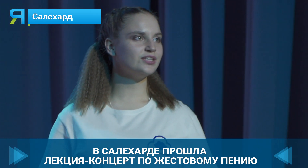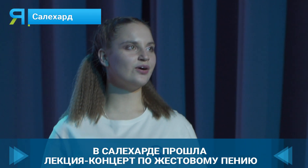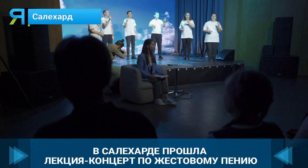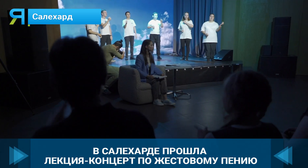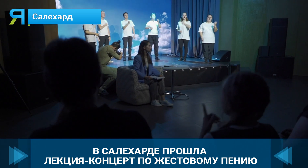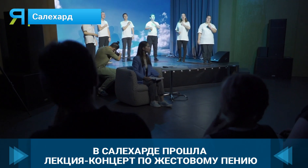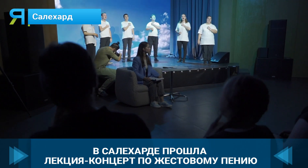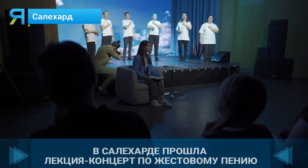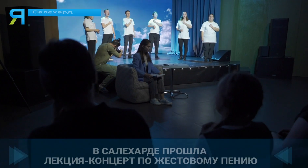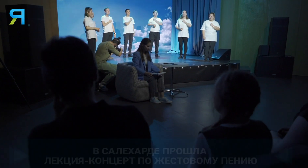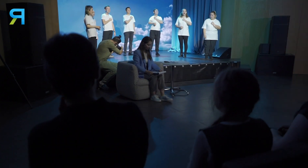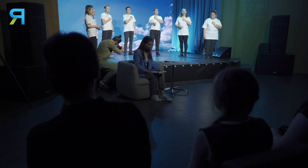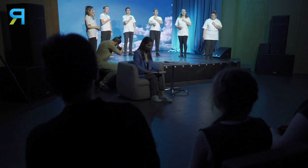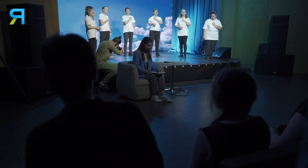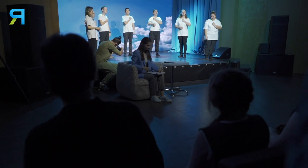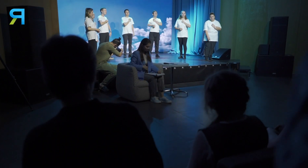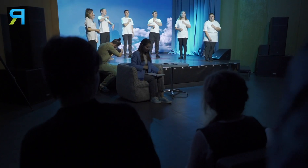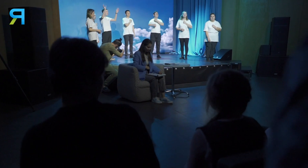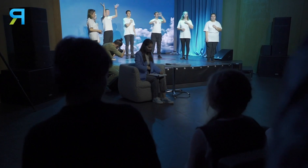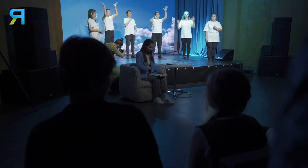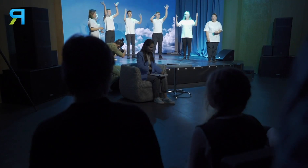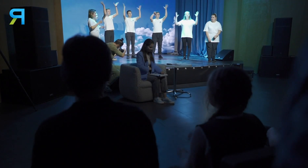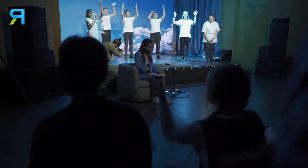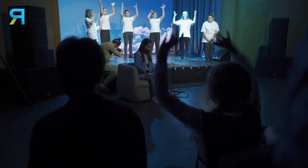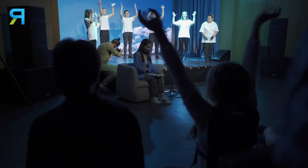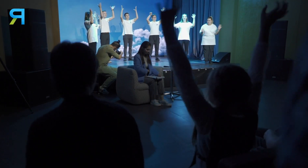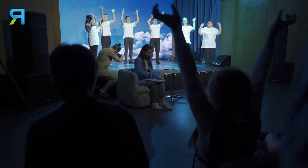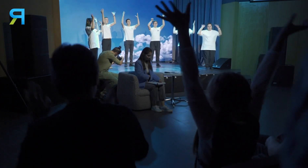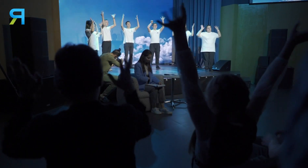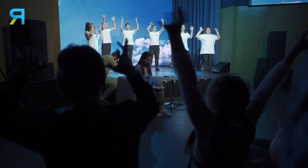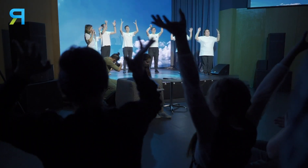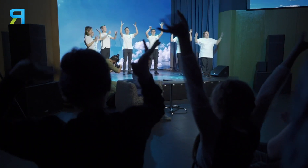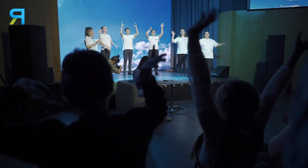Привычные и тихие аплодисменты. Юлия Шнайдер, Максим Сандрин. Время Ямала. Салехард.